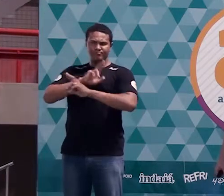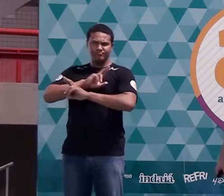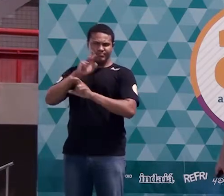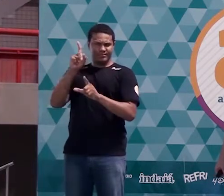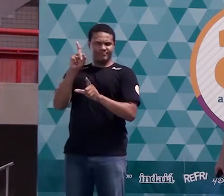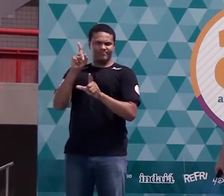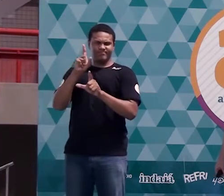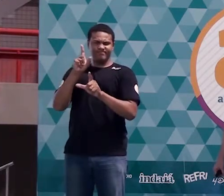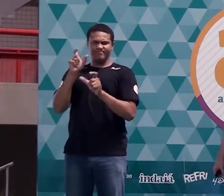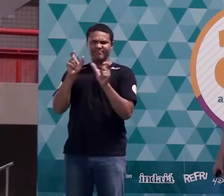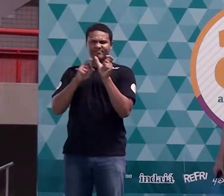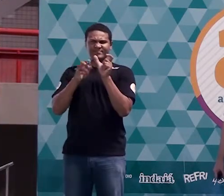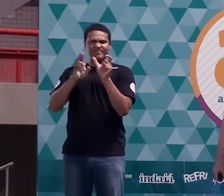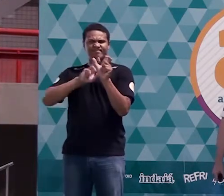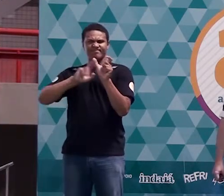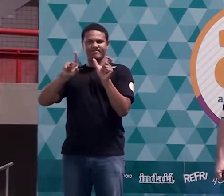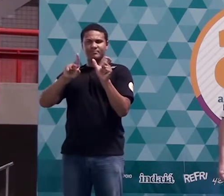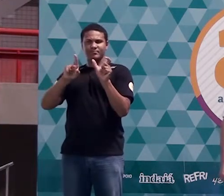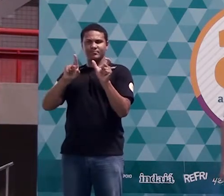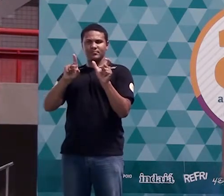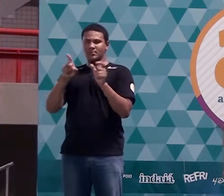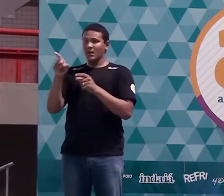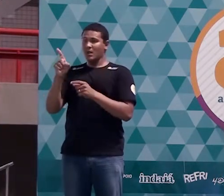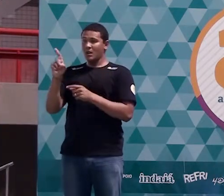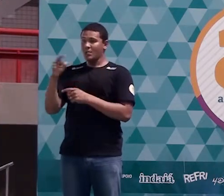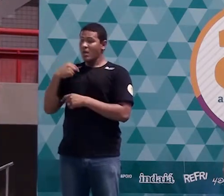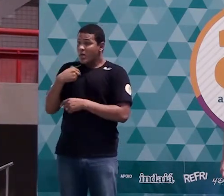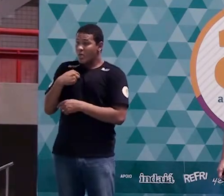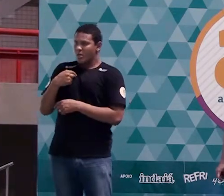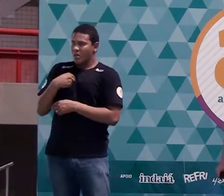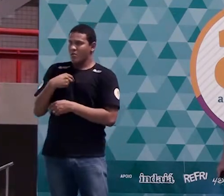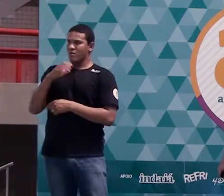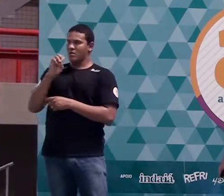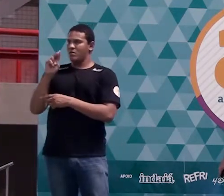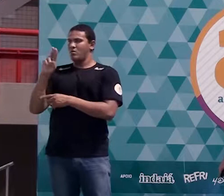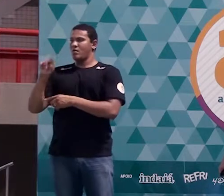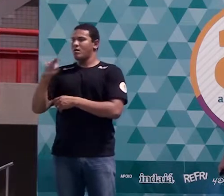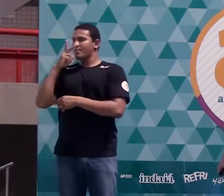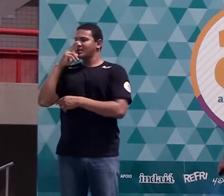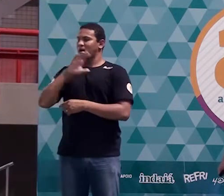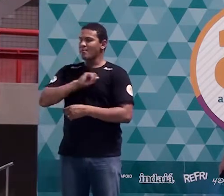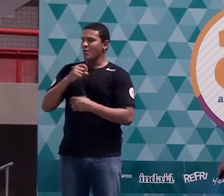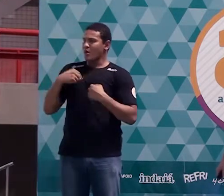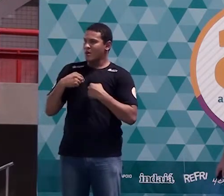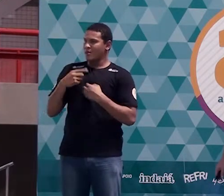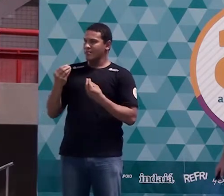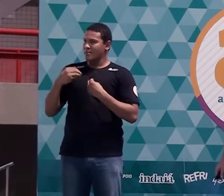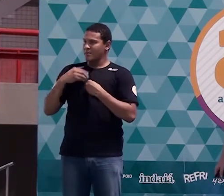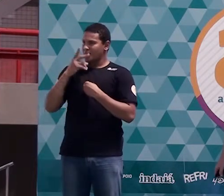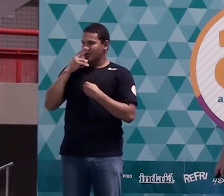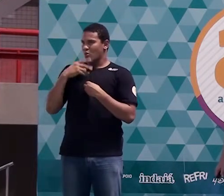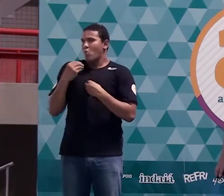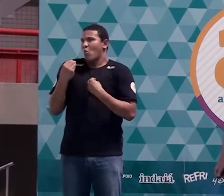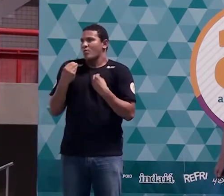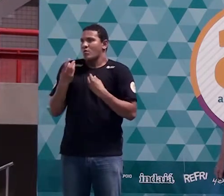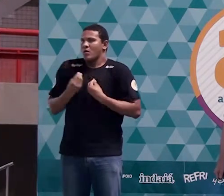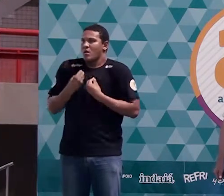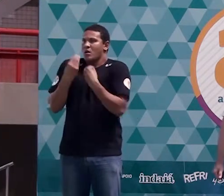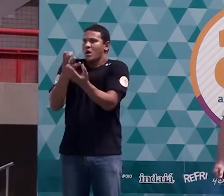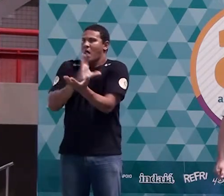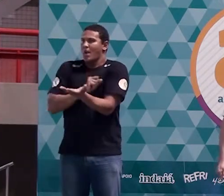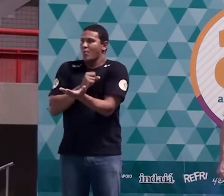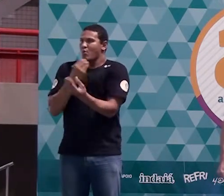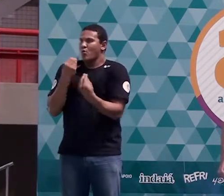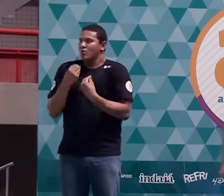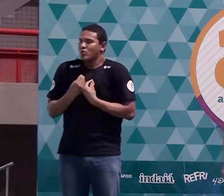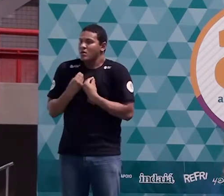de você, eu. Todo mundo tem que se amar, todo mundo tem que se achar bonito, né? Que a gente não pode dar para o outro aquilo que não tem. Uma pessoa que não tem amor